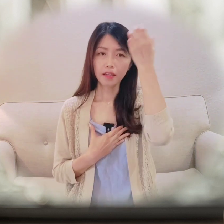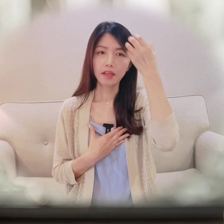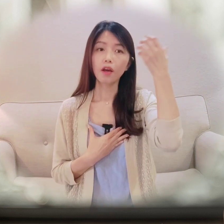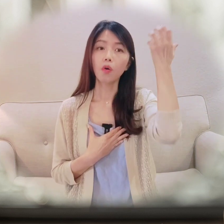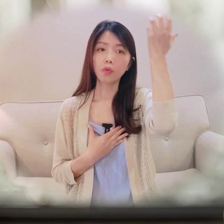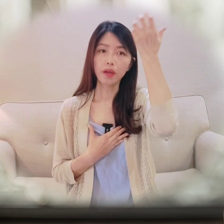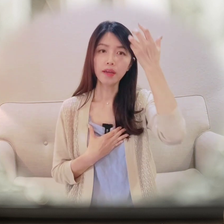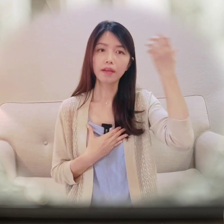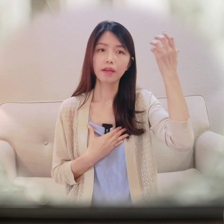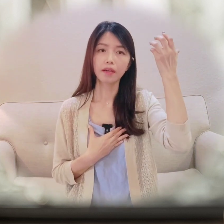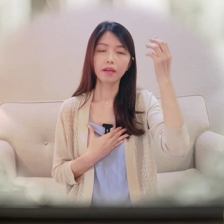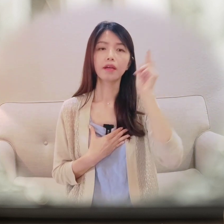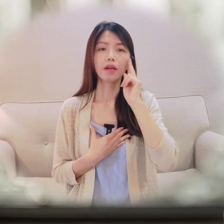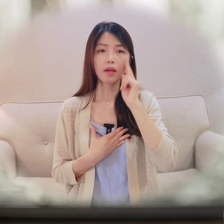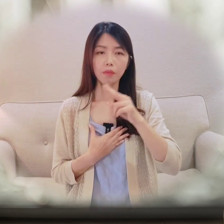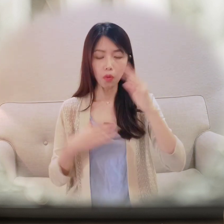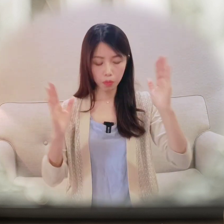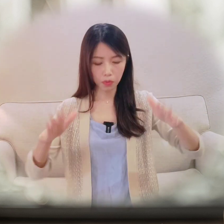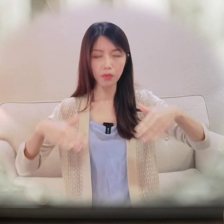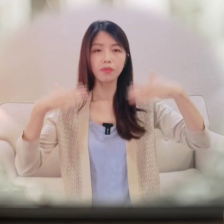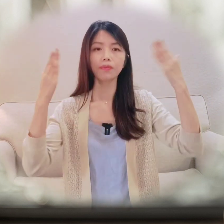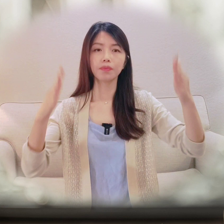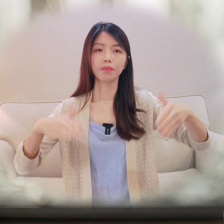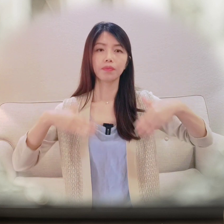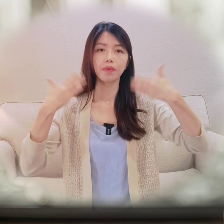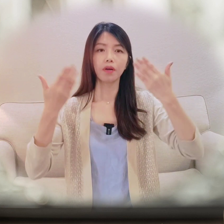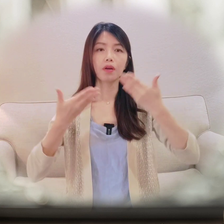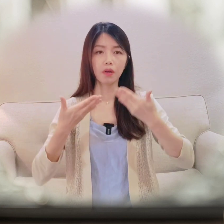내 영혼의 폭풍